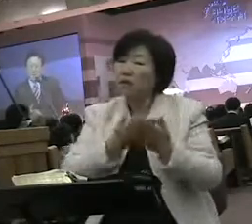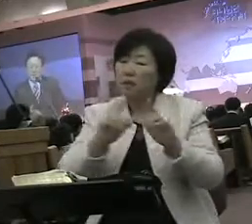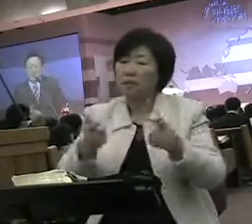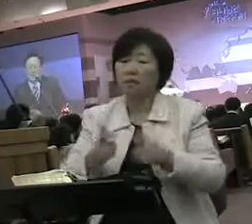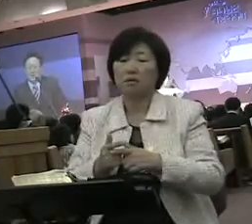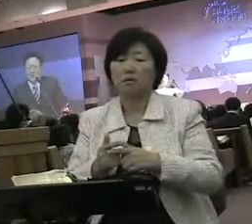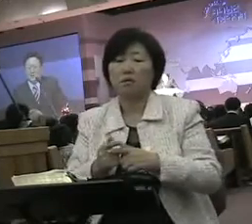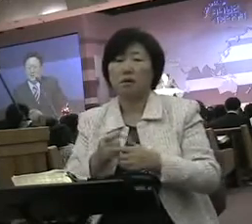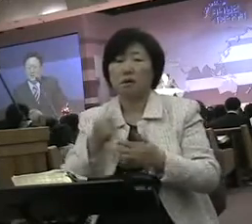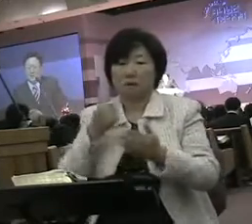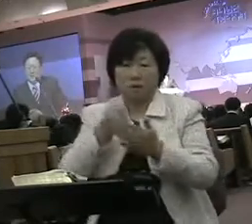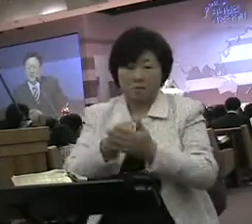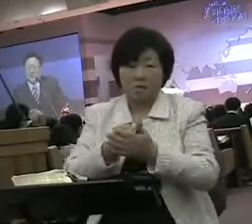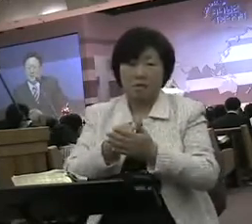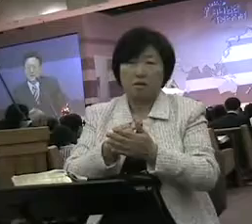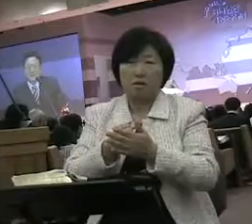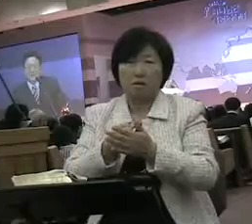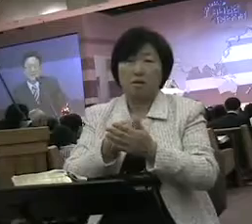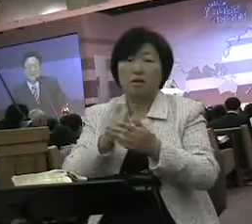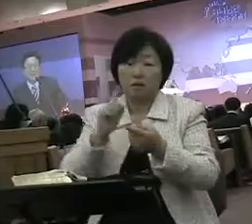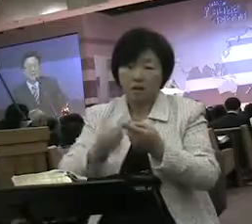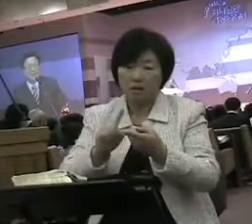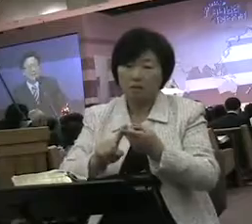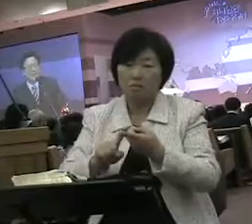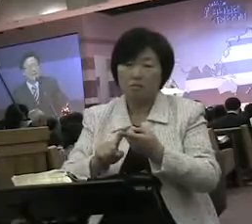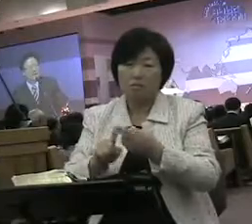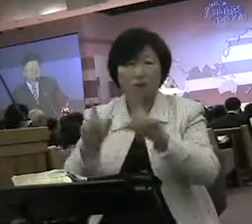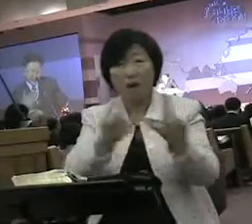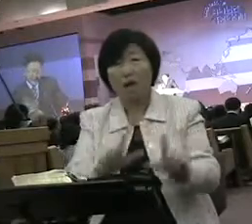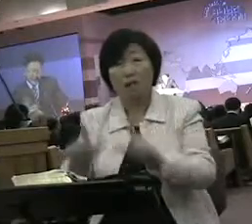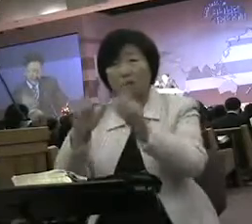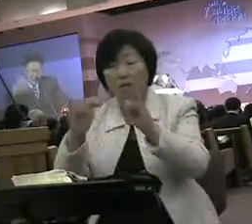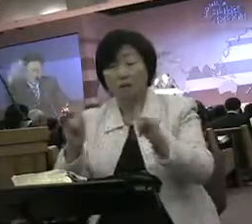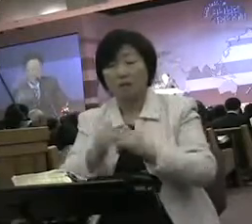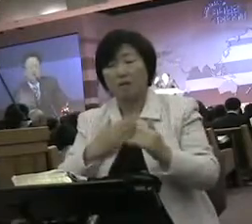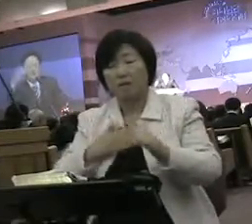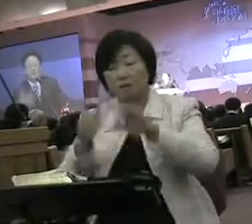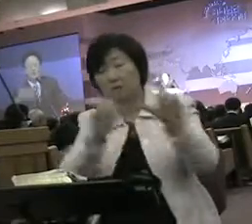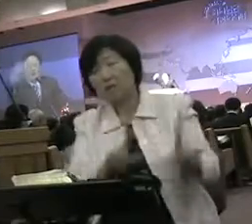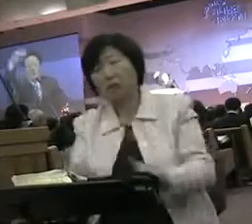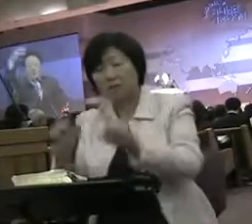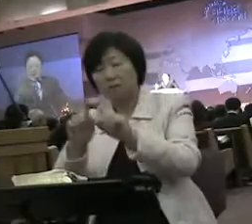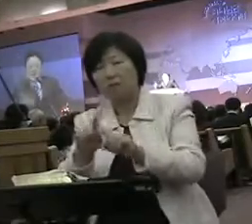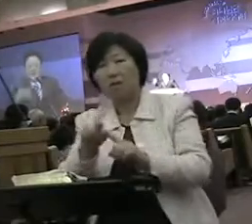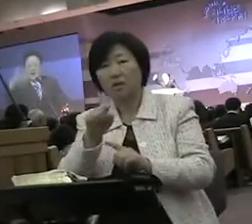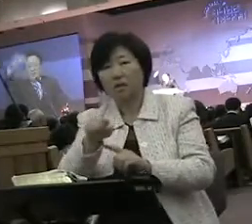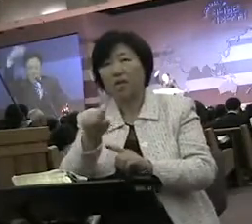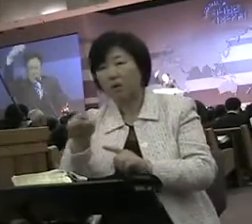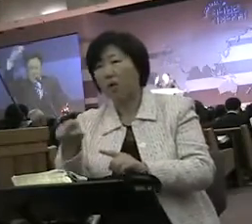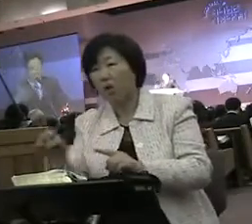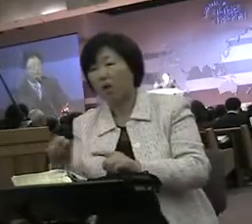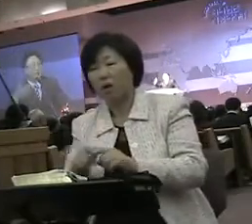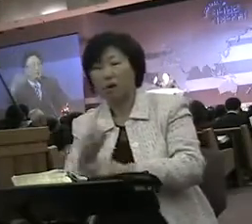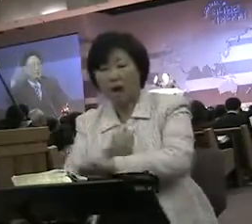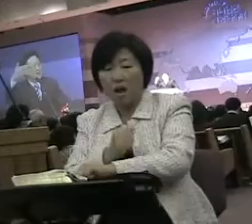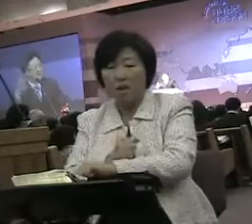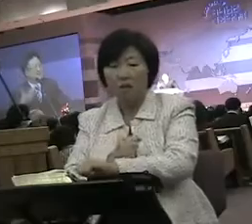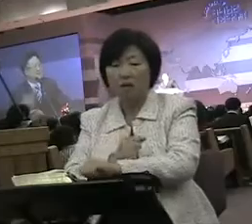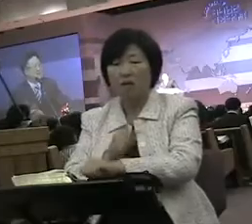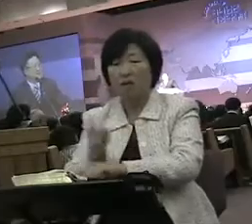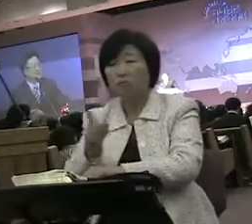결심한 대로 사시는 분 있습니까? 내가 생각할 때 내 삶이 이러해야 된다고, 이것이